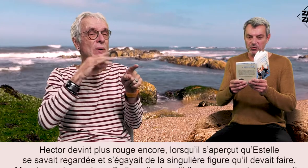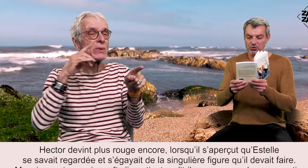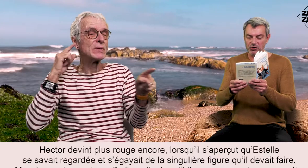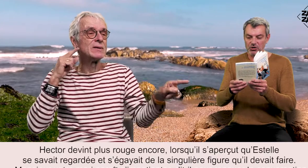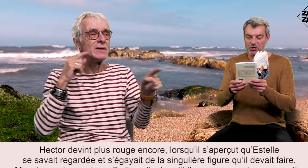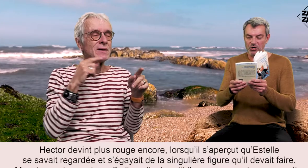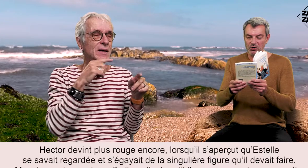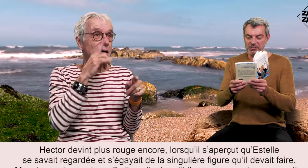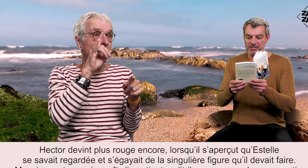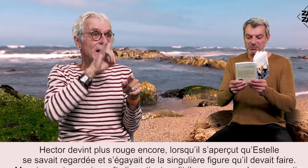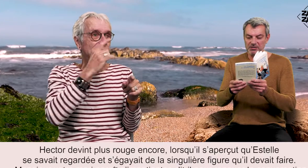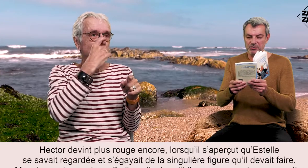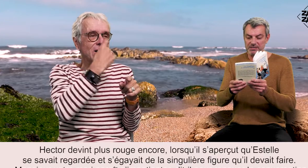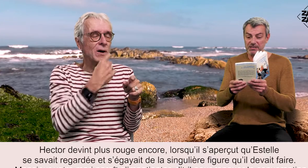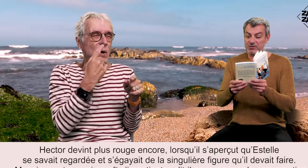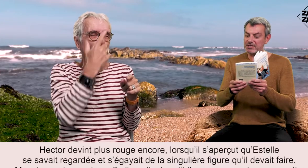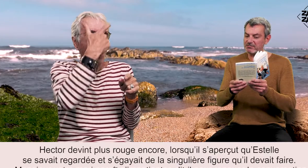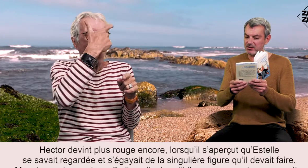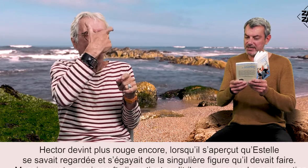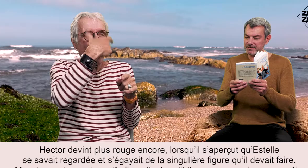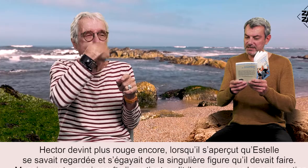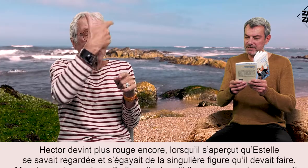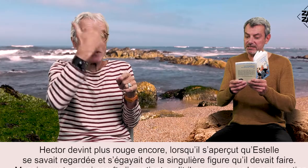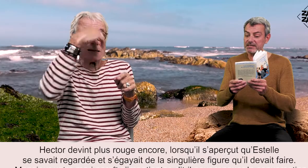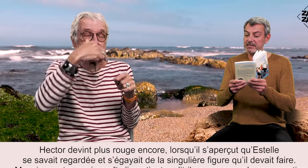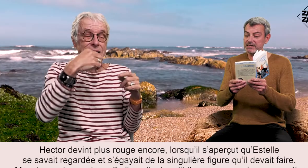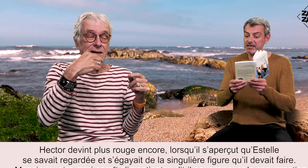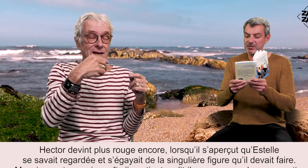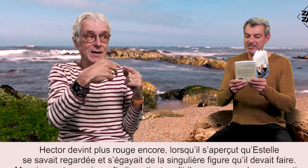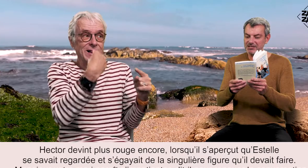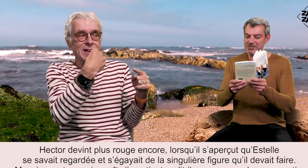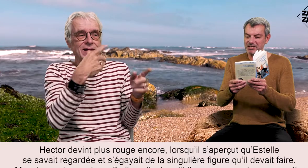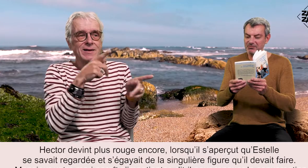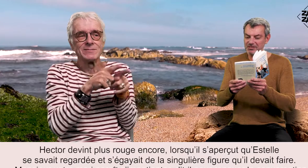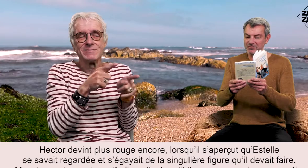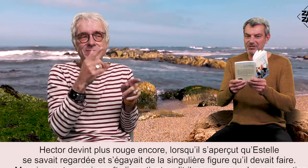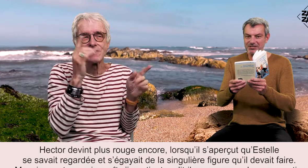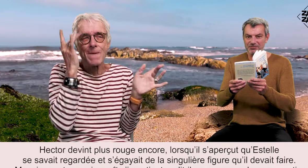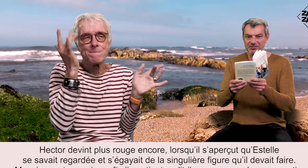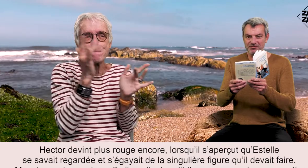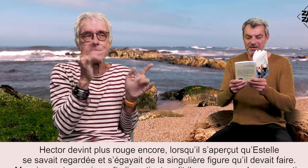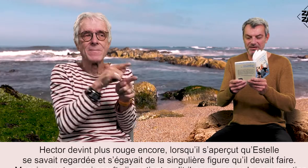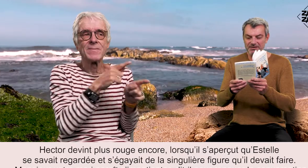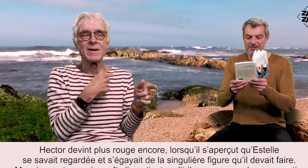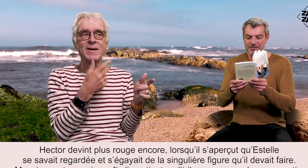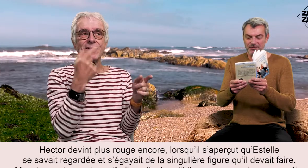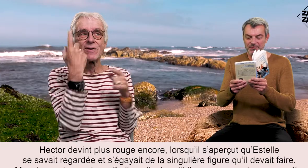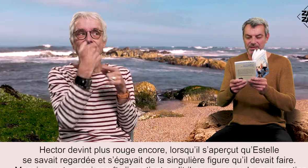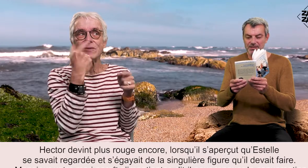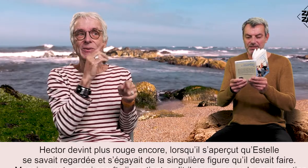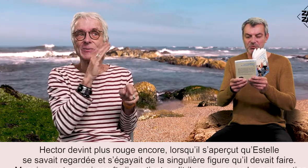devint plus rouge encore lorsqu'il s'aperçut qu'Estelle se savait regarder et s'égayait de la singulière figure qu'il devait faire.